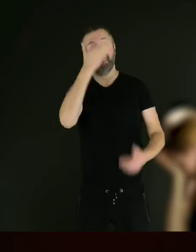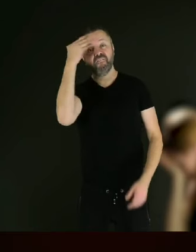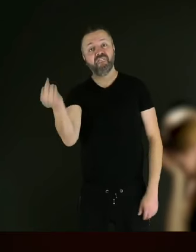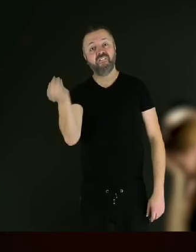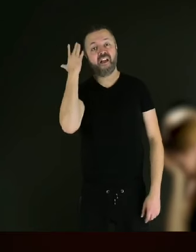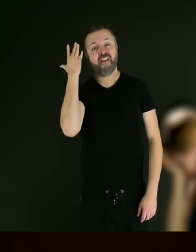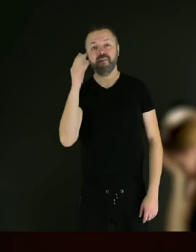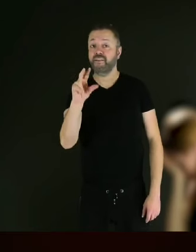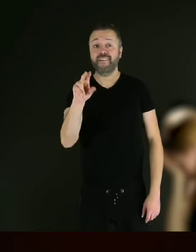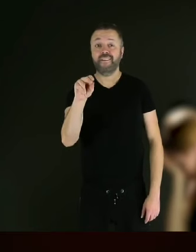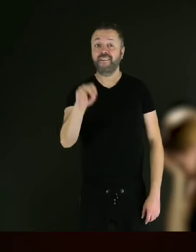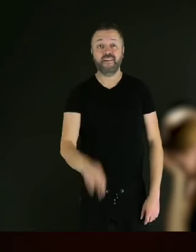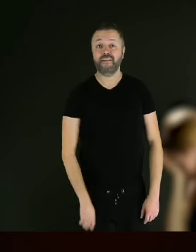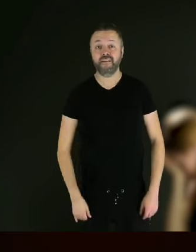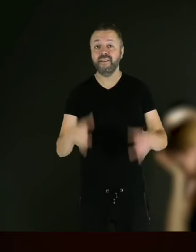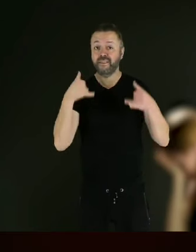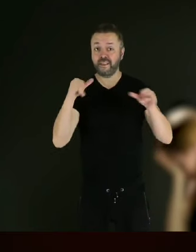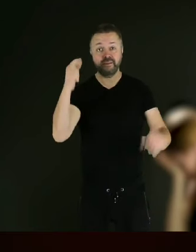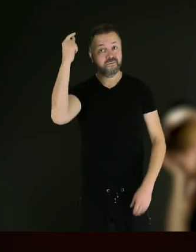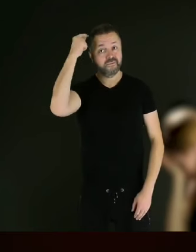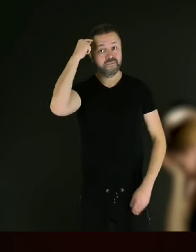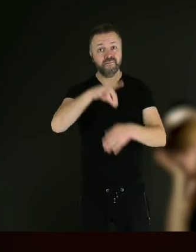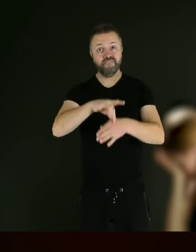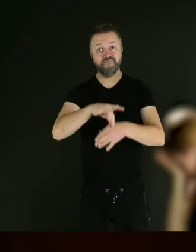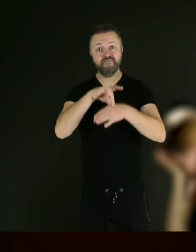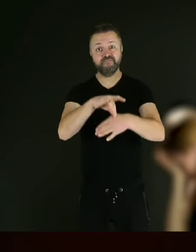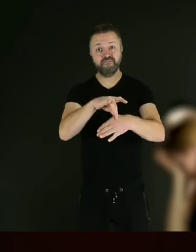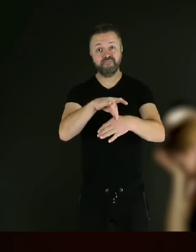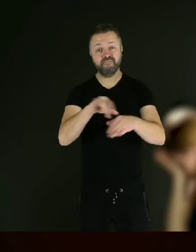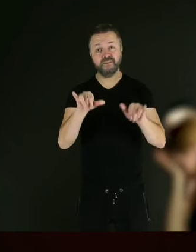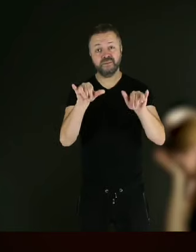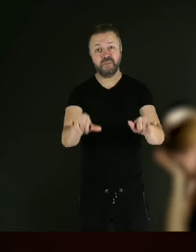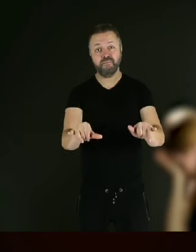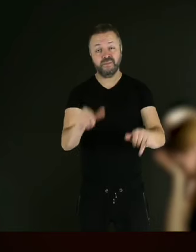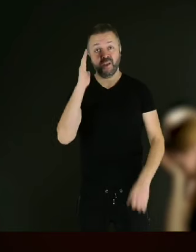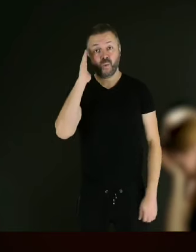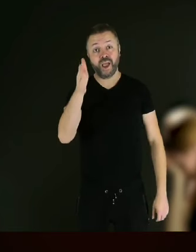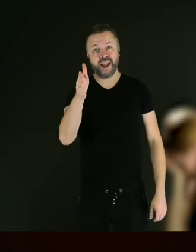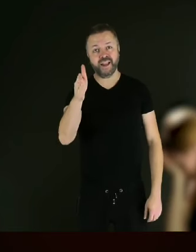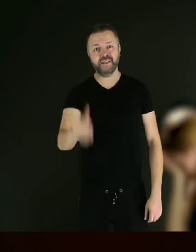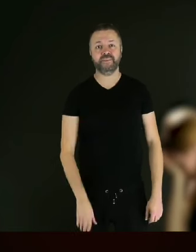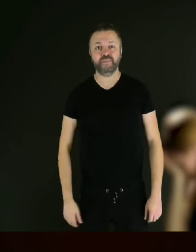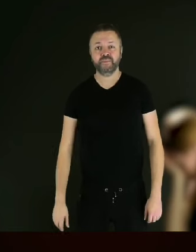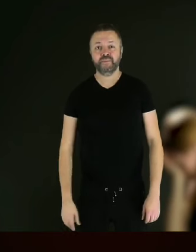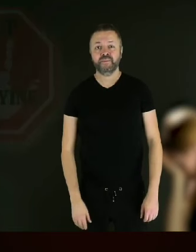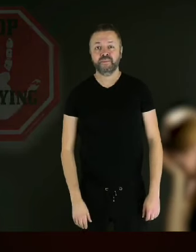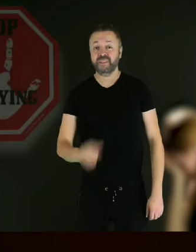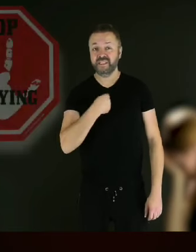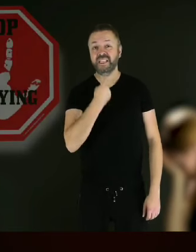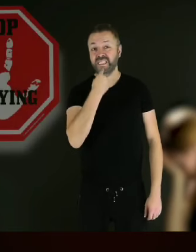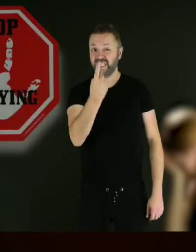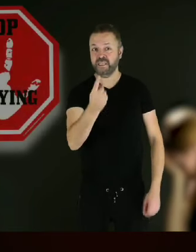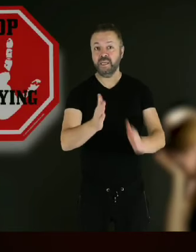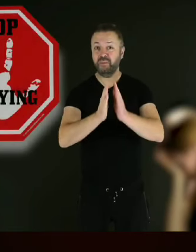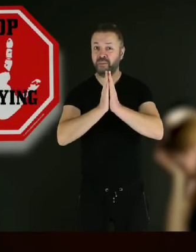фабриках и магазинах наравне культуре уже давно работают золотые, сожжающие автокарты в одиночку летают в ход